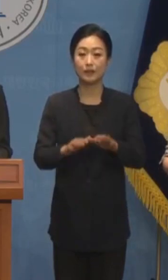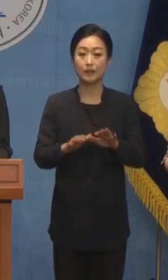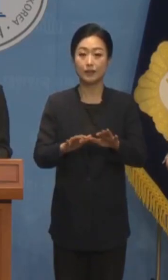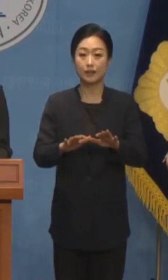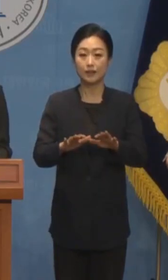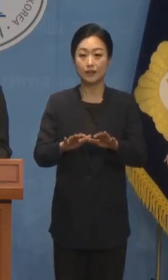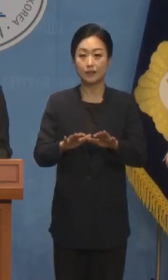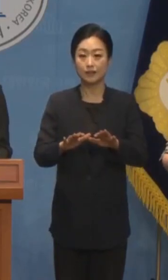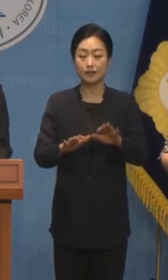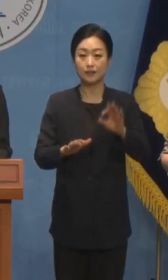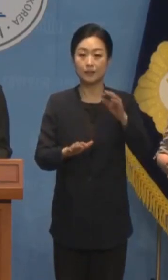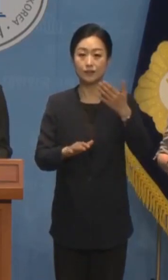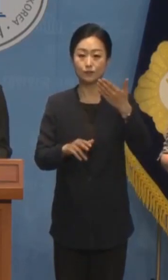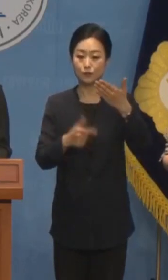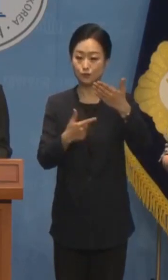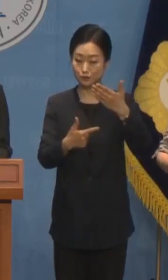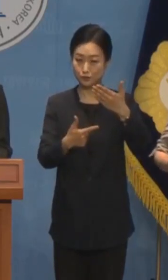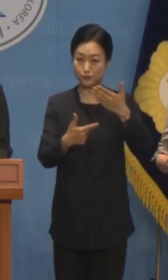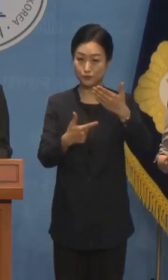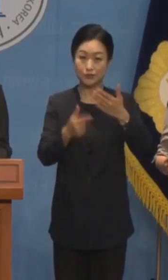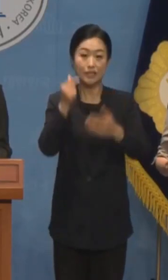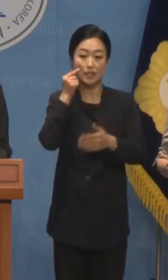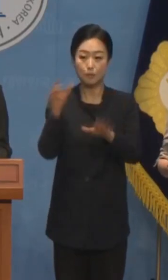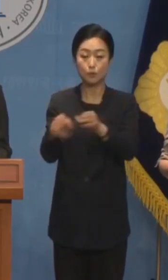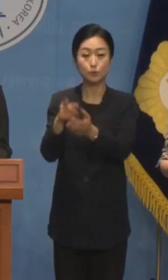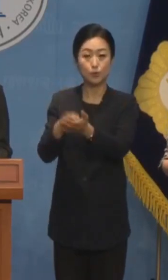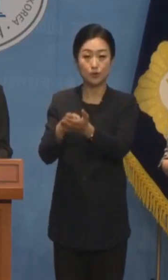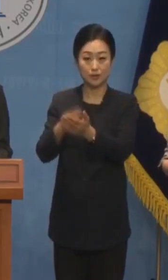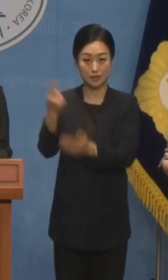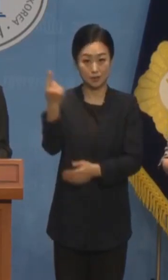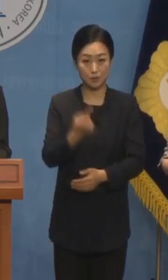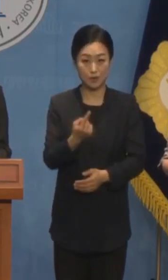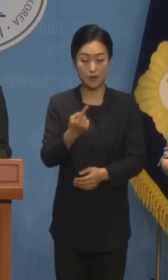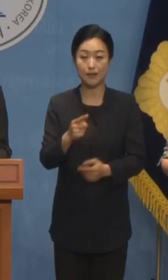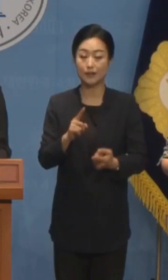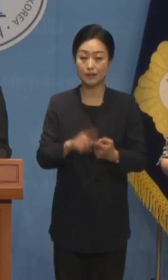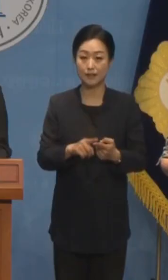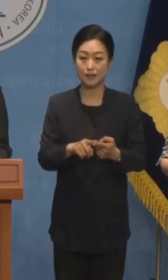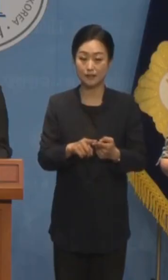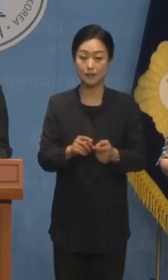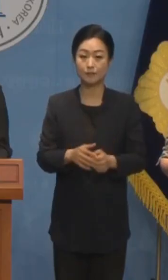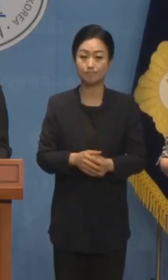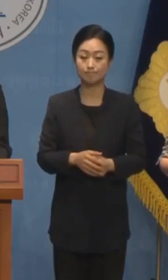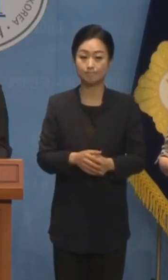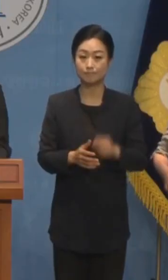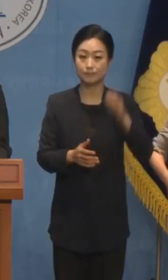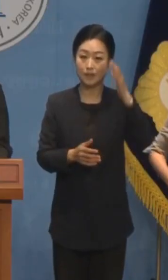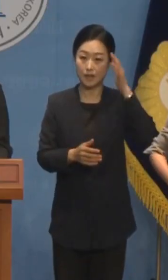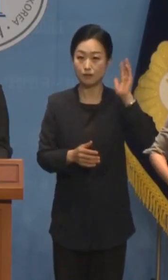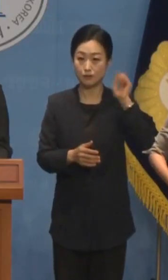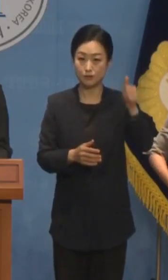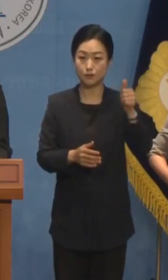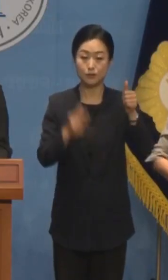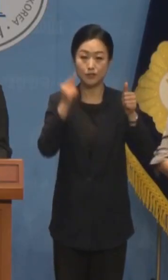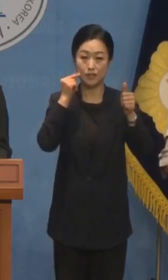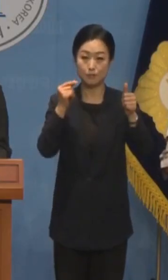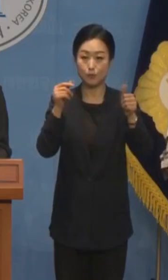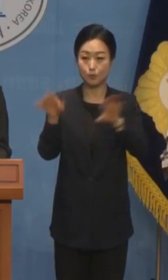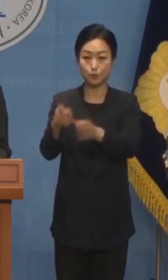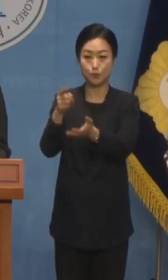방한에 대해서 한일 정상회담 반대 기자회견을 개최하고자 합니다. 오늘 참가하신